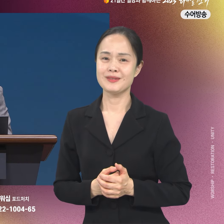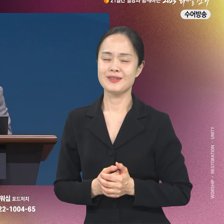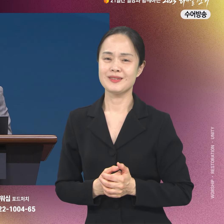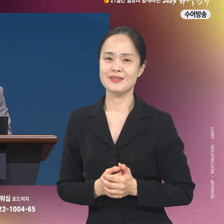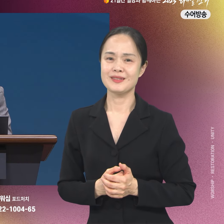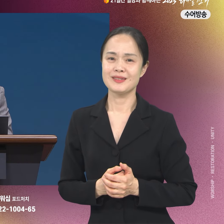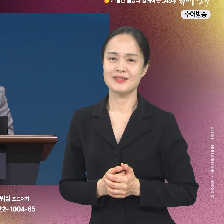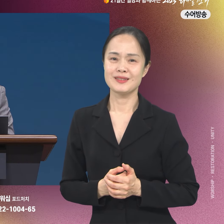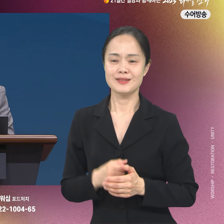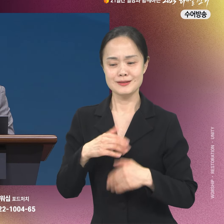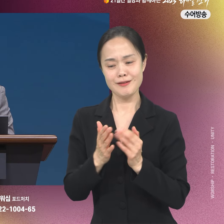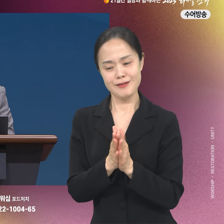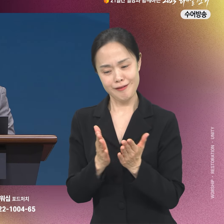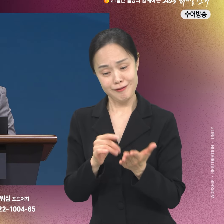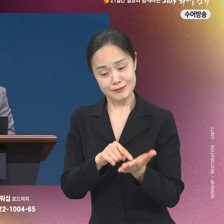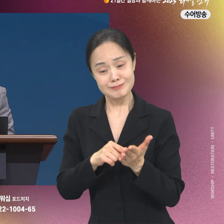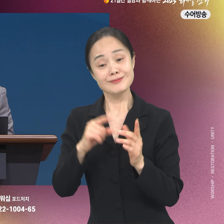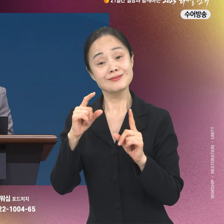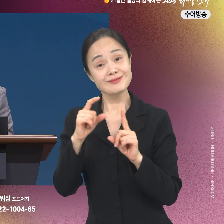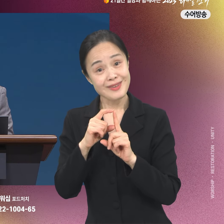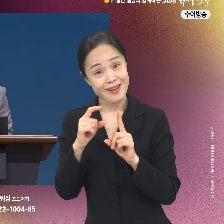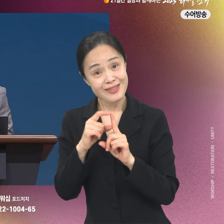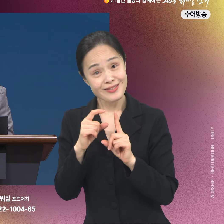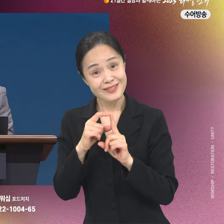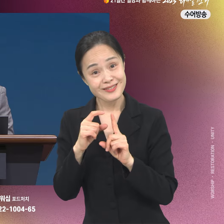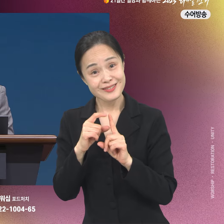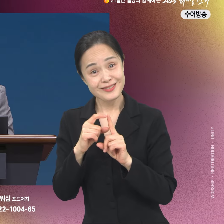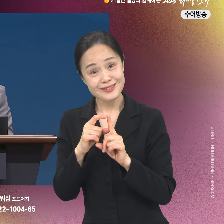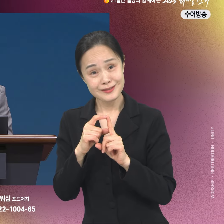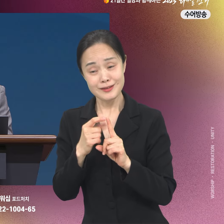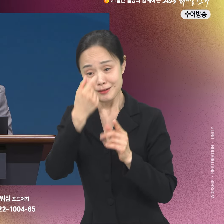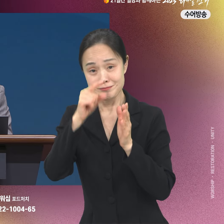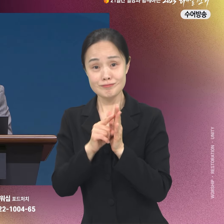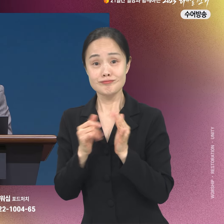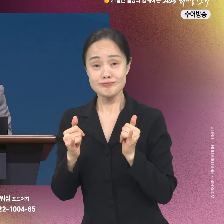표현하면 같은 한국말이 맞아? 외계어 아니야? 이렇게